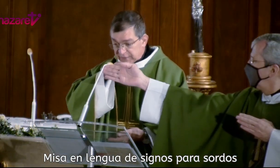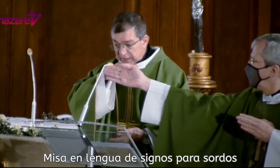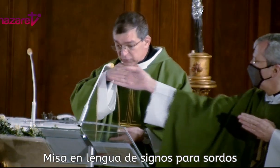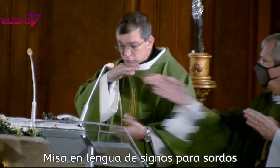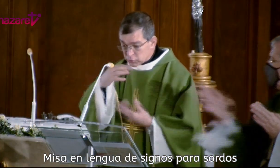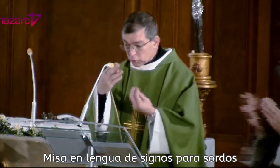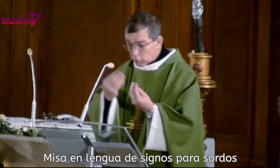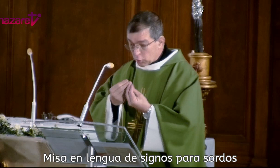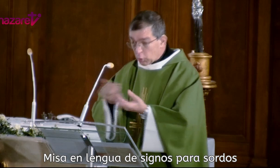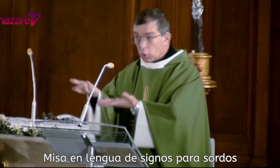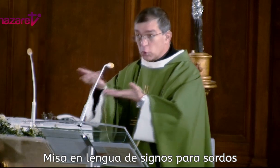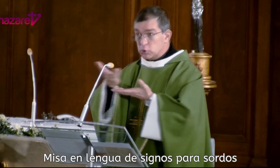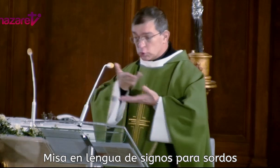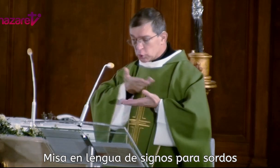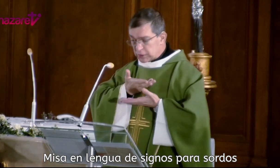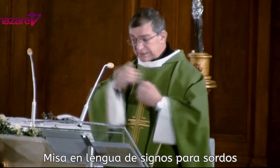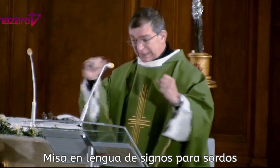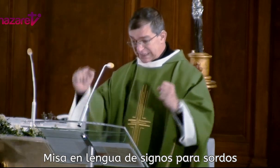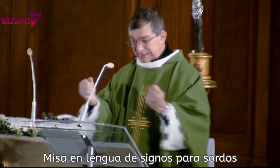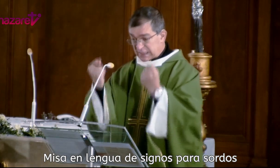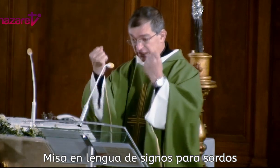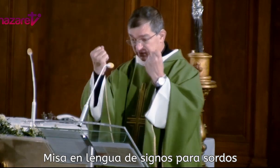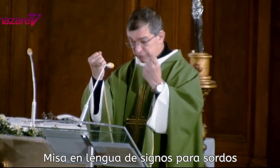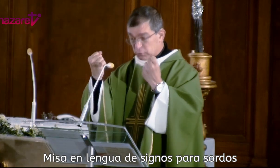Saciados con los dones de la salvación,